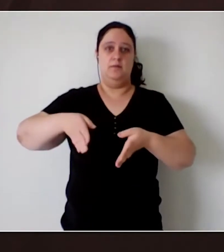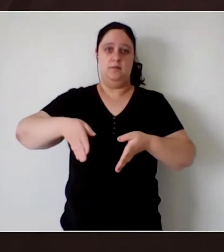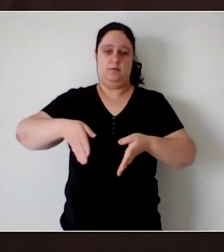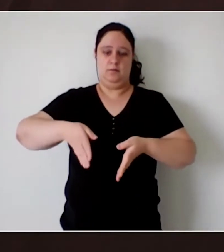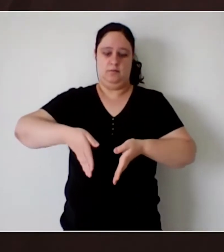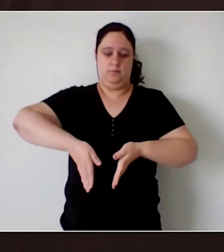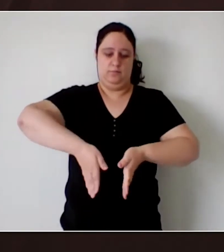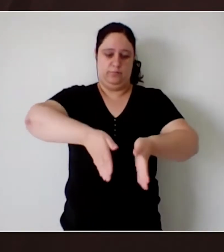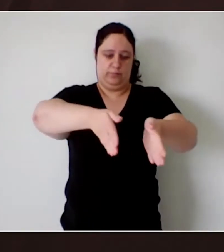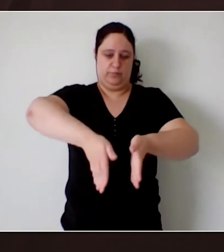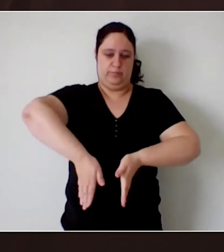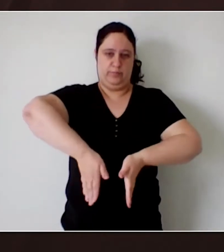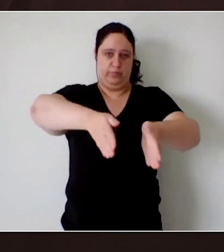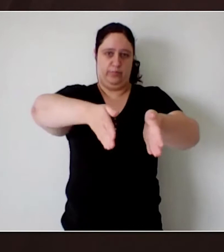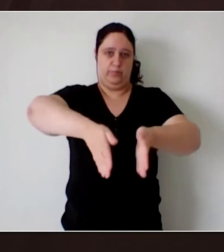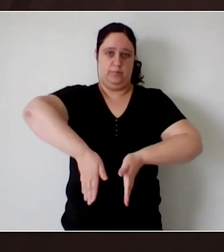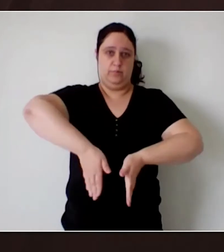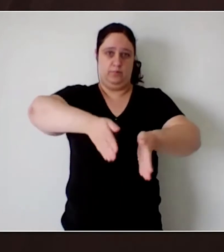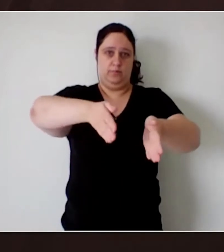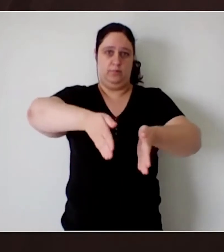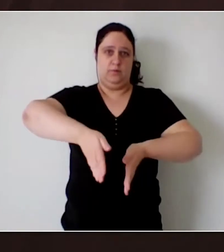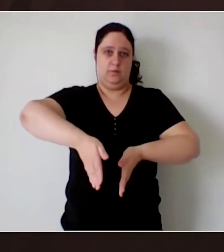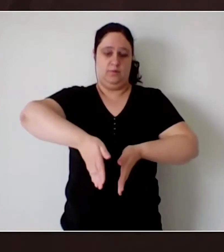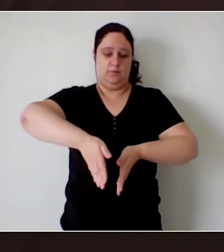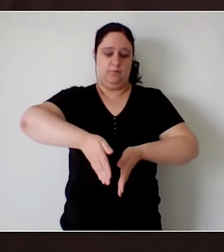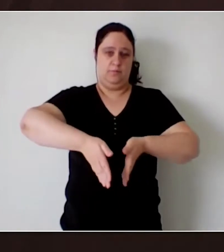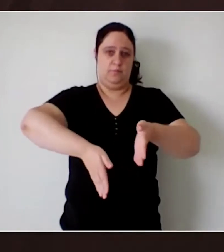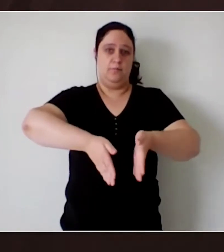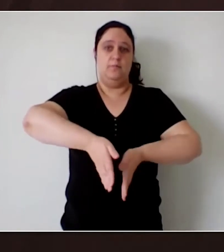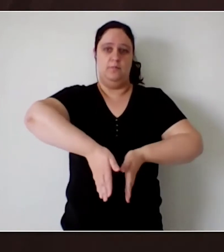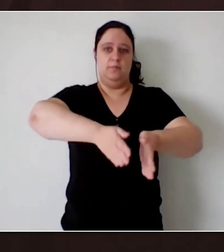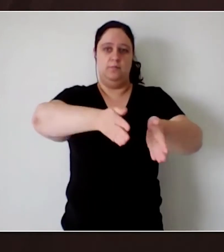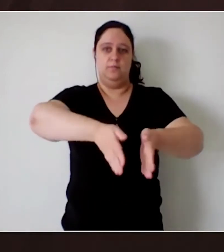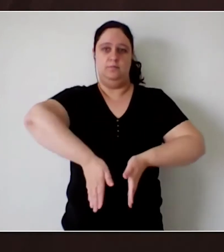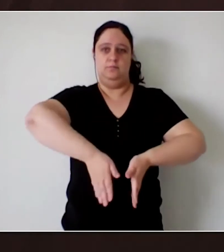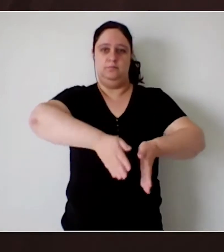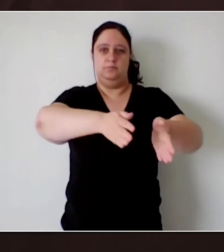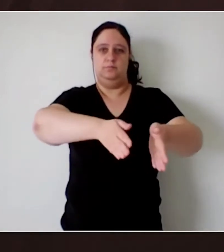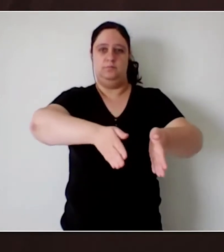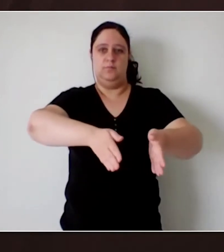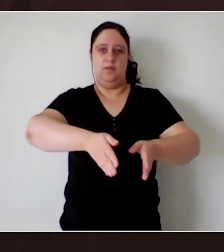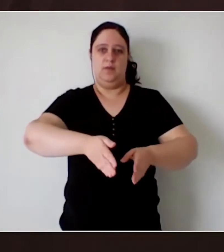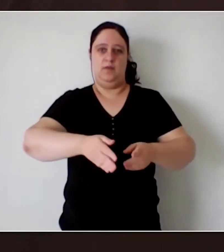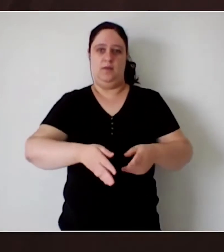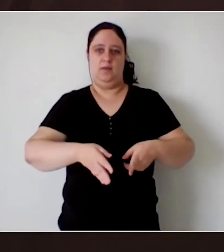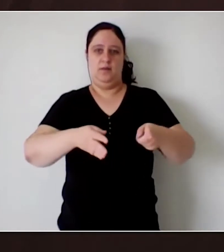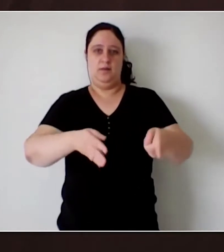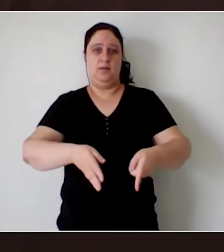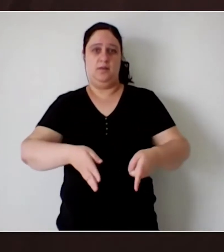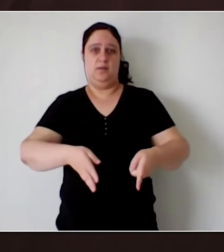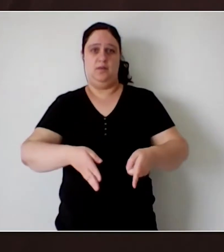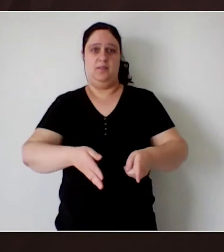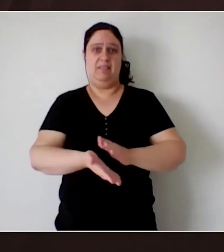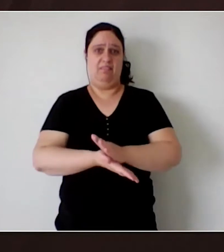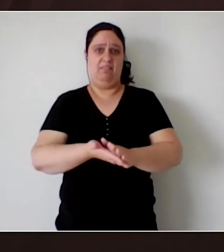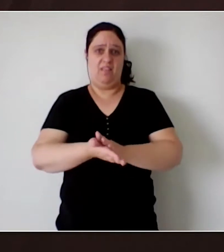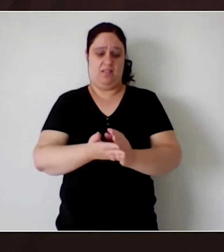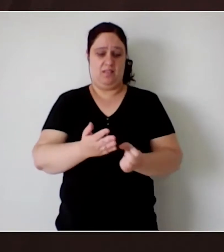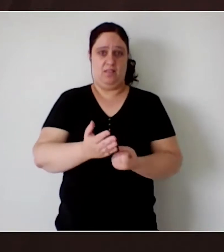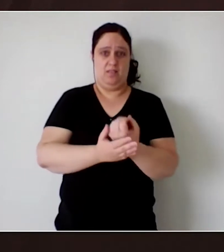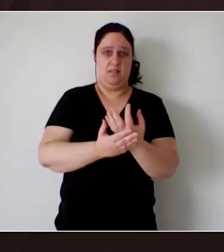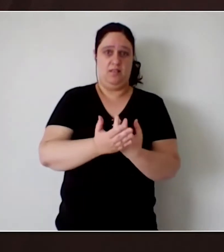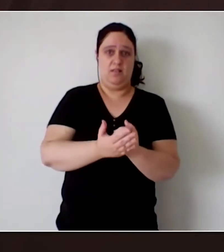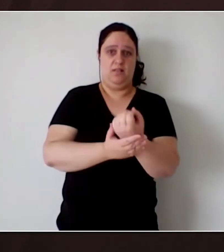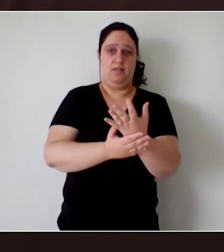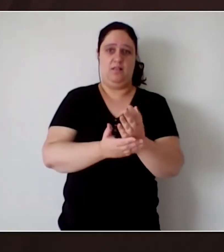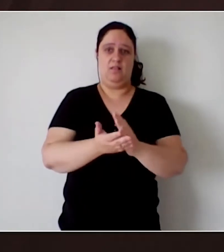grama e vai pisar tanto que vai pisotear e a terra fica compacta, ali não nasce mais nada, não é isso? Então esse é